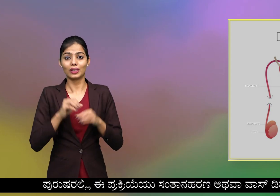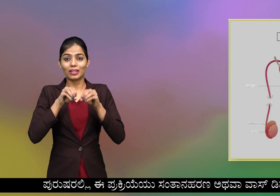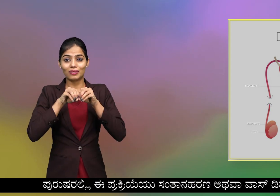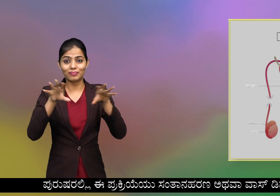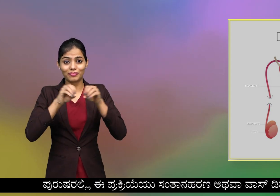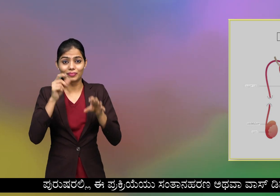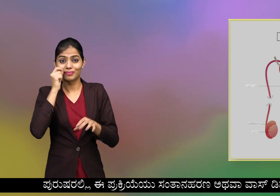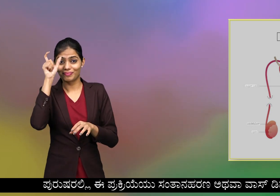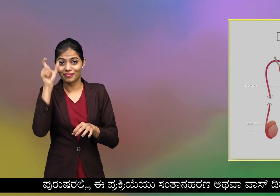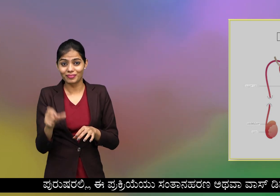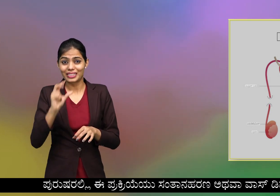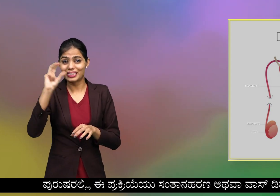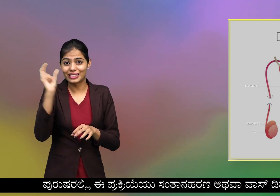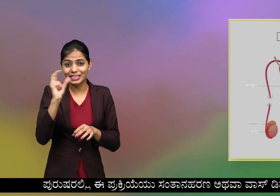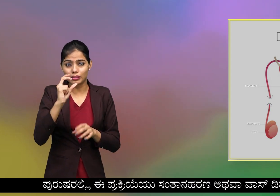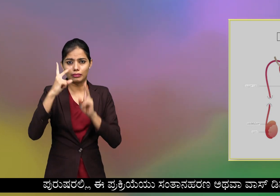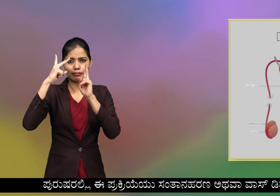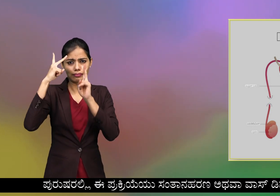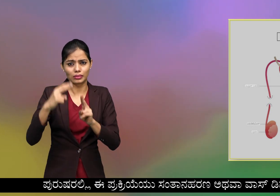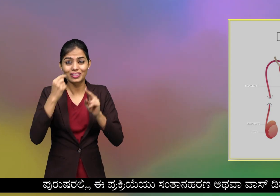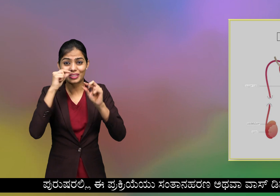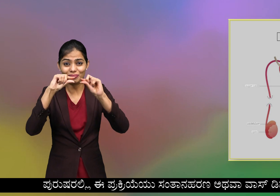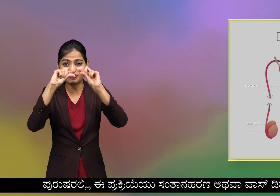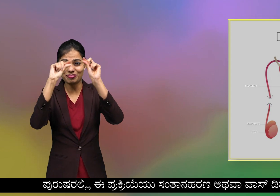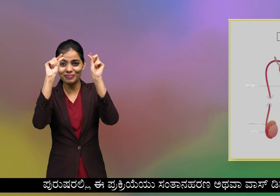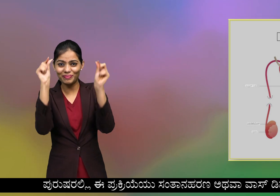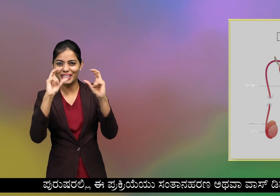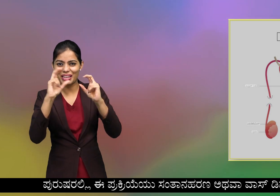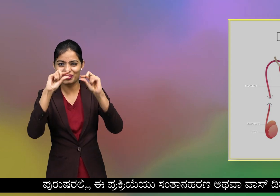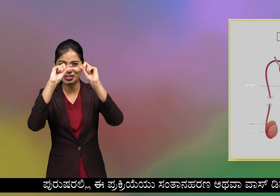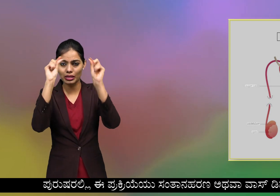ಪುರುಷರಲ್ಲಿ ಈ ಪ್ರಕ್ರಿಯೆಯು ಸಂತಾನಹರಣ ಅಥವಾ ವಾಸ್ ಡಿಫರೆನ್ಸ್ನ ಬಂಧನವಾಗಿದೆ.